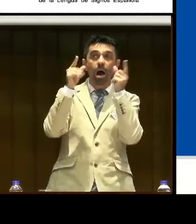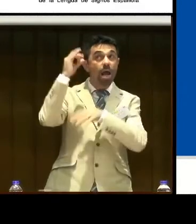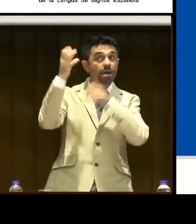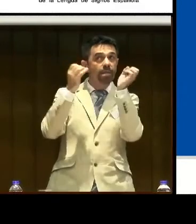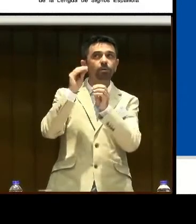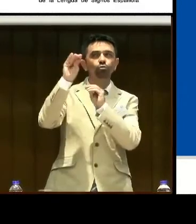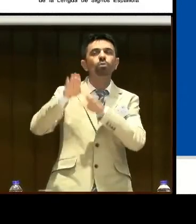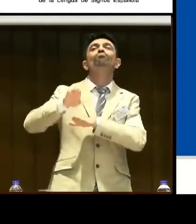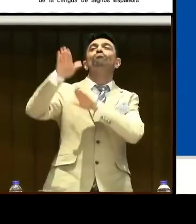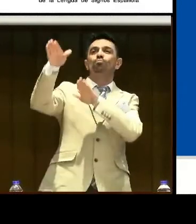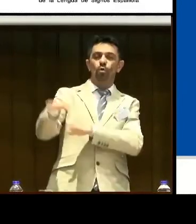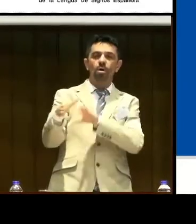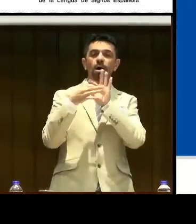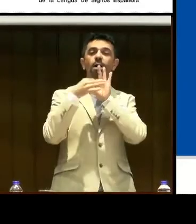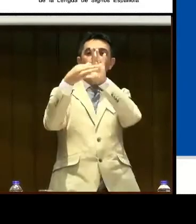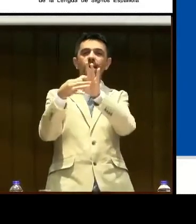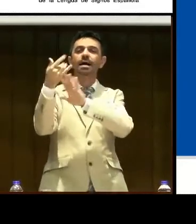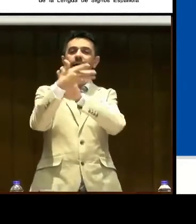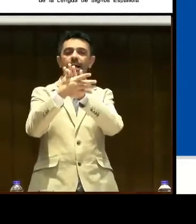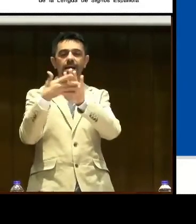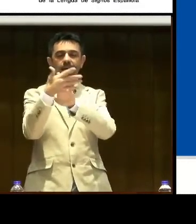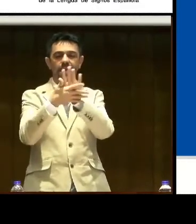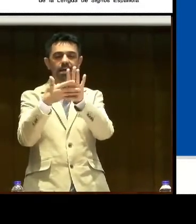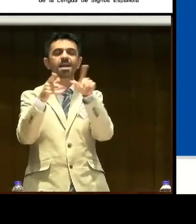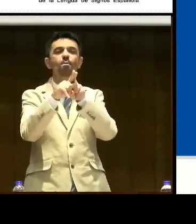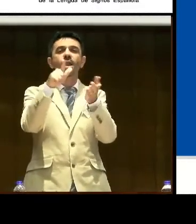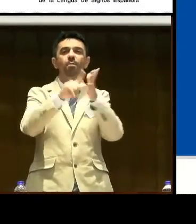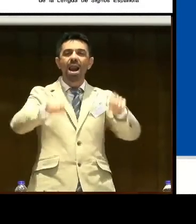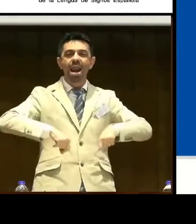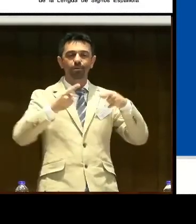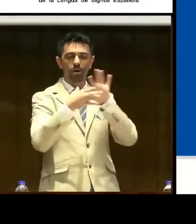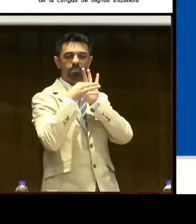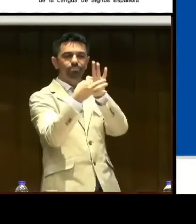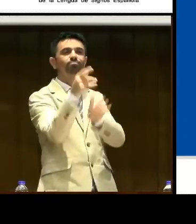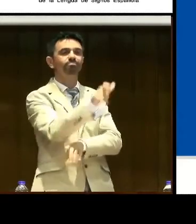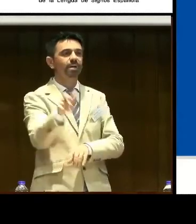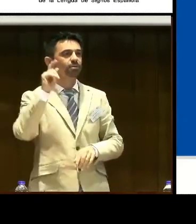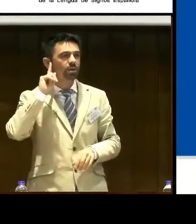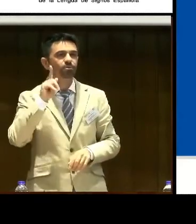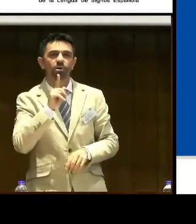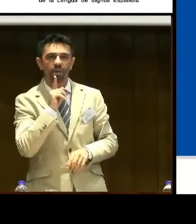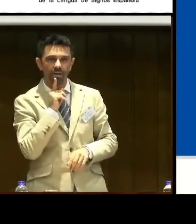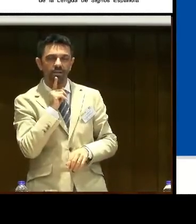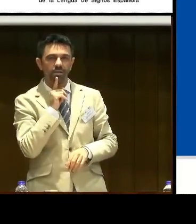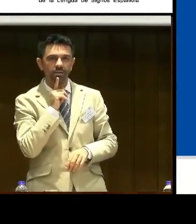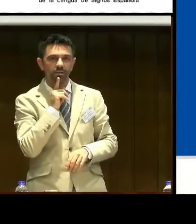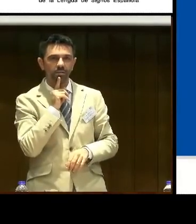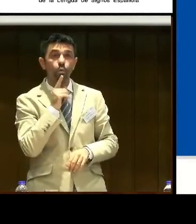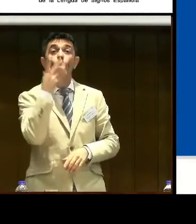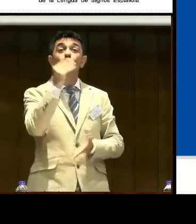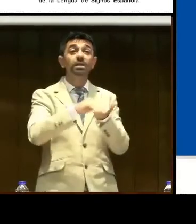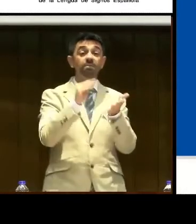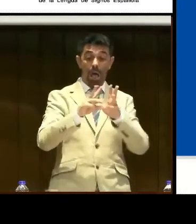ideas en relación con las lenguas naturales de los sordos. En el mejor de los casos, uno